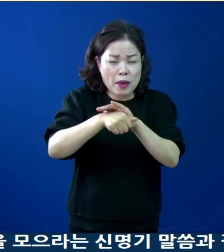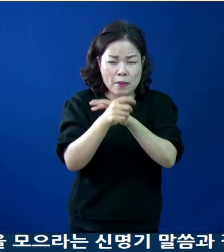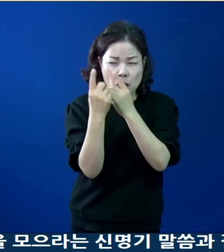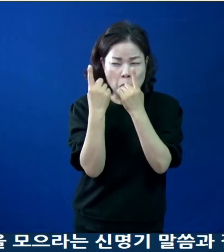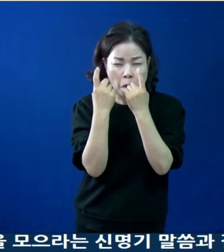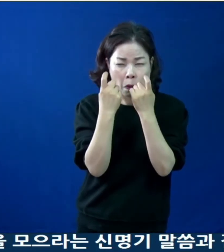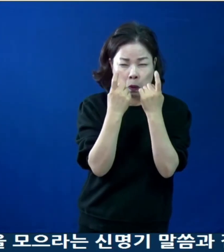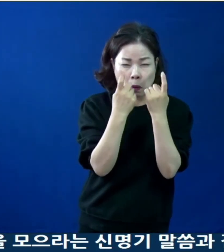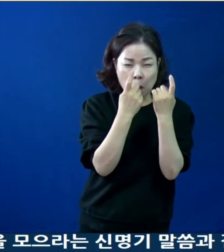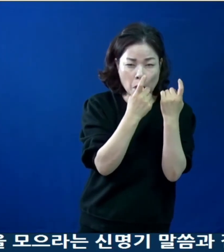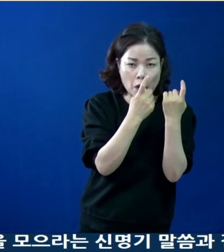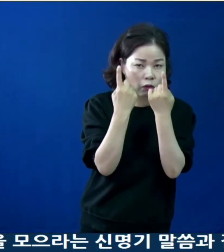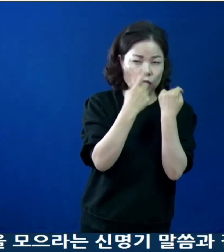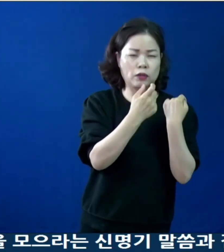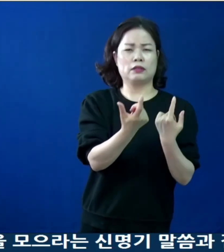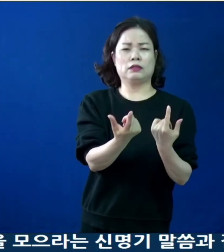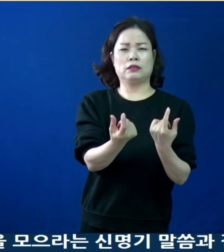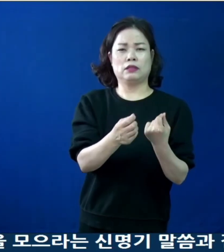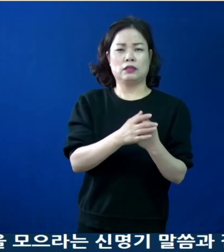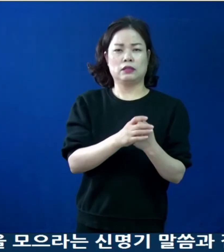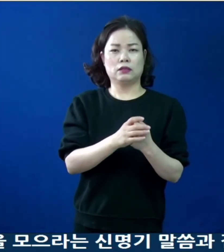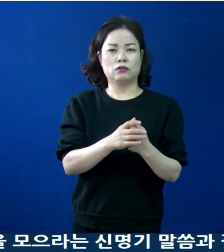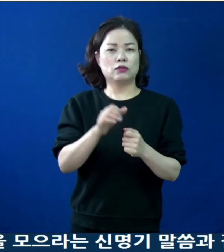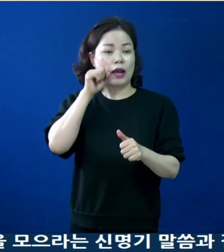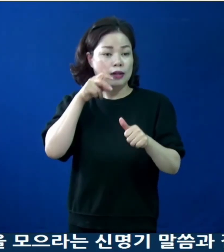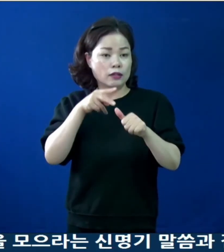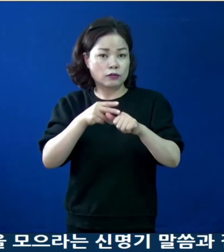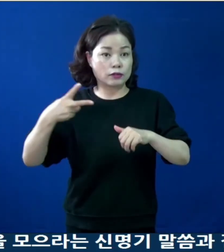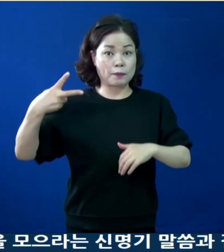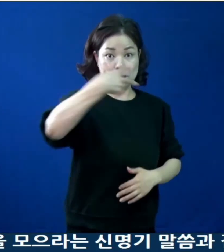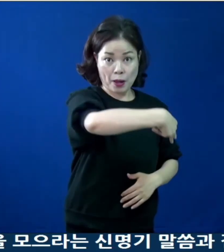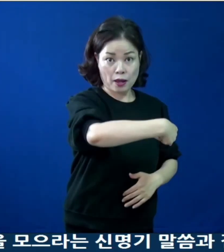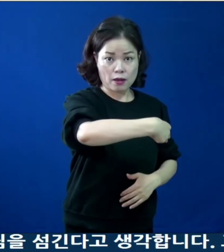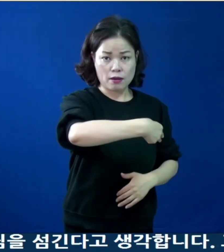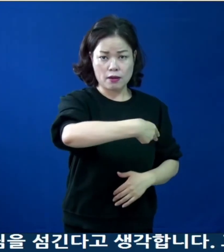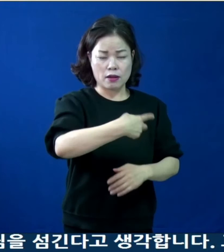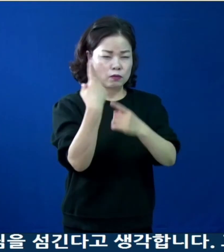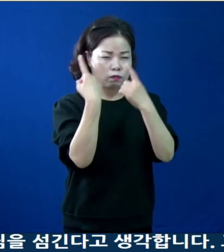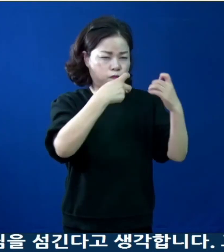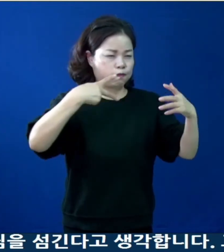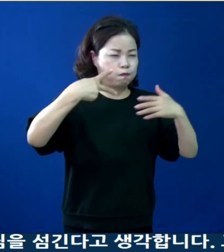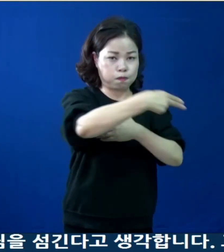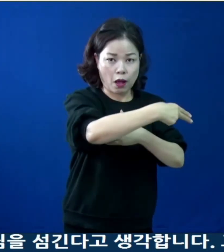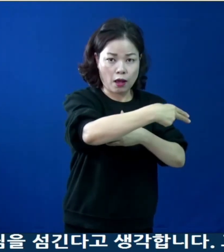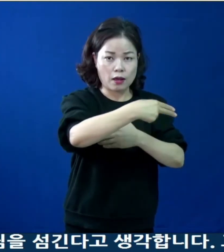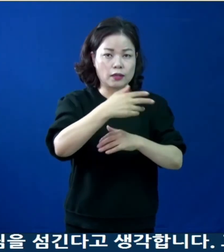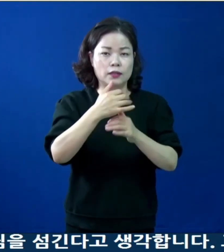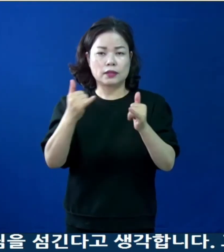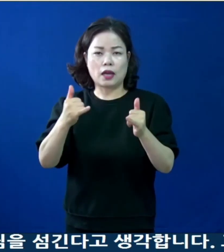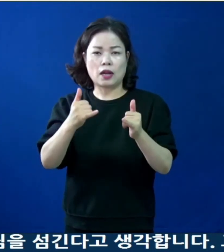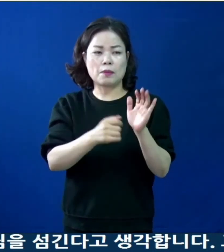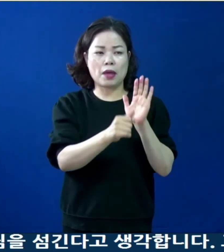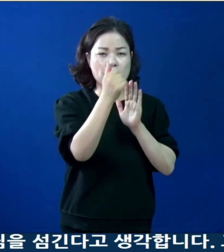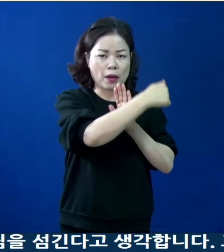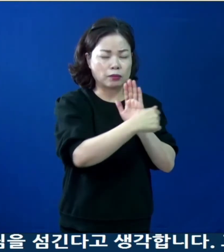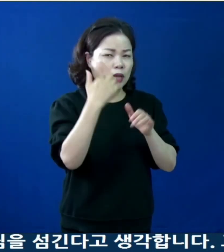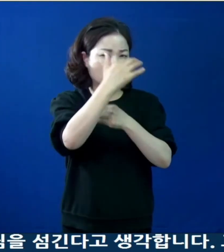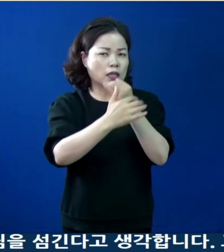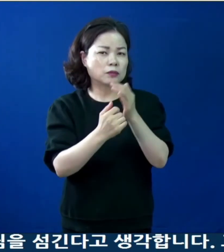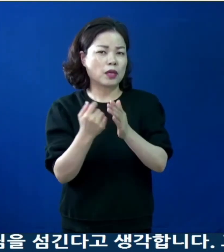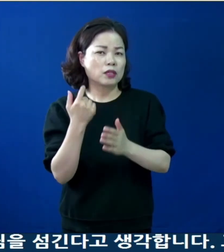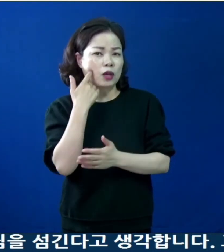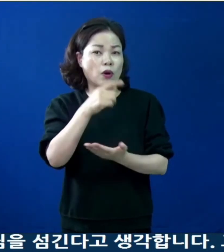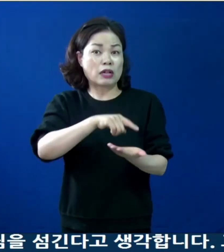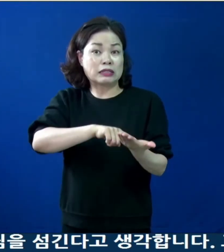이것을 할례를 통하여서 잘라내야 합니다. 그래서 사람의 방편이 하나님의 영광을 드러내지 못한다는